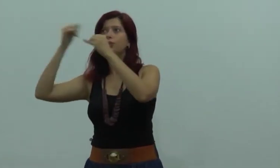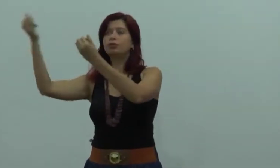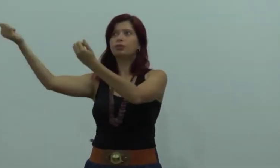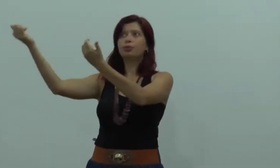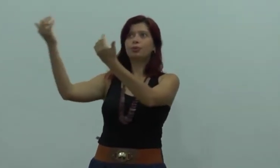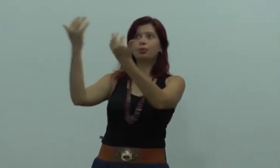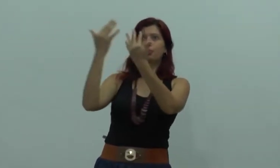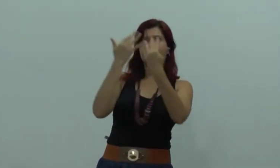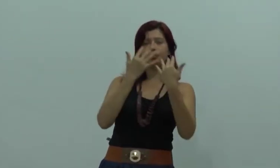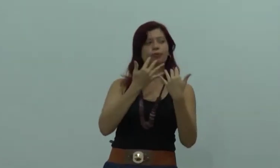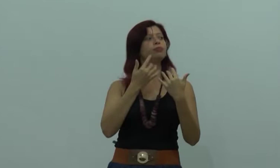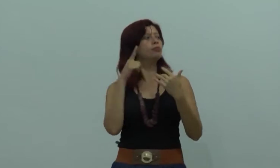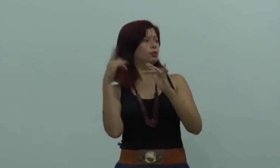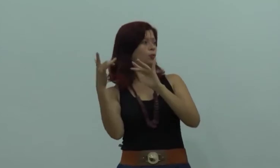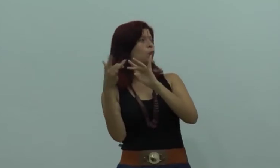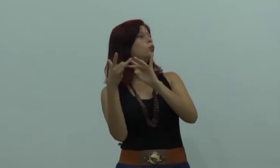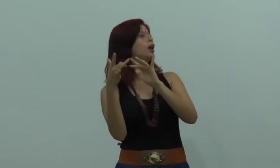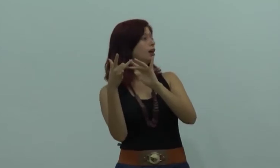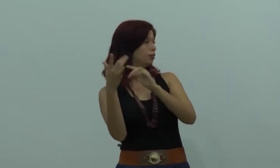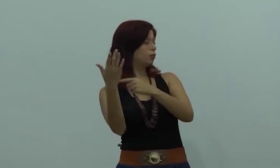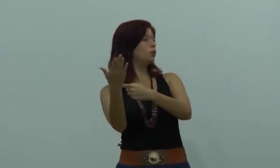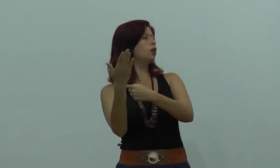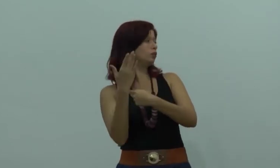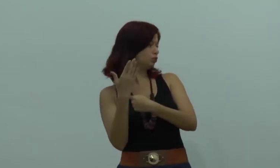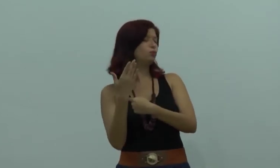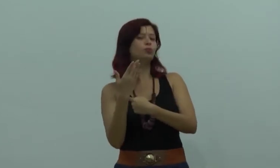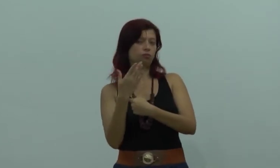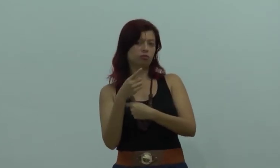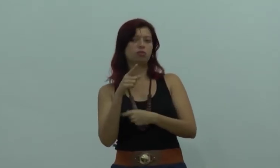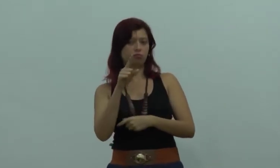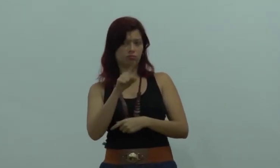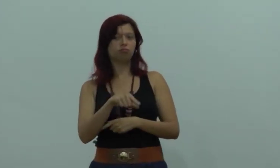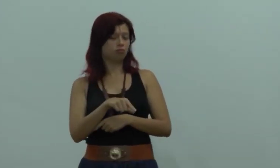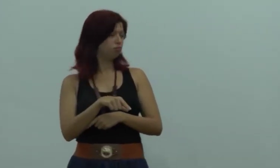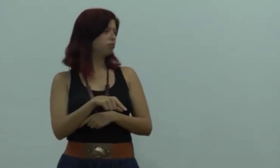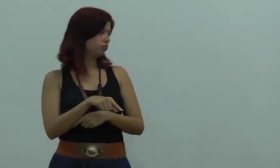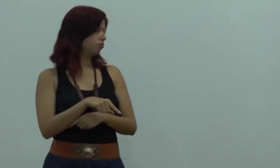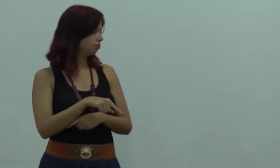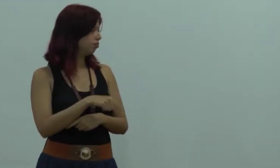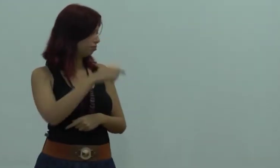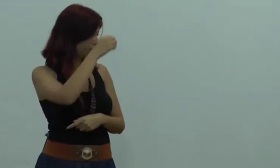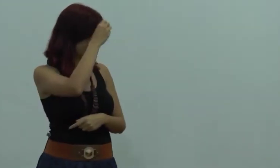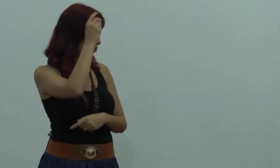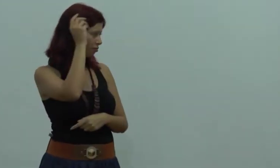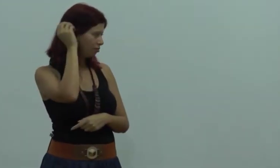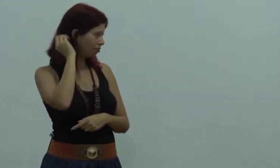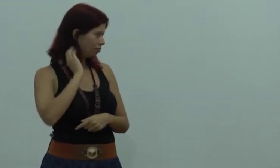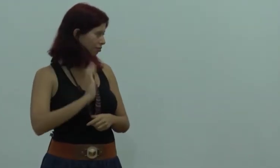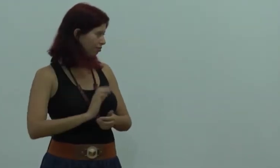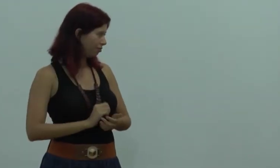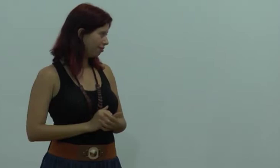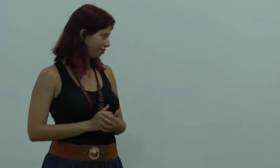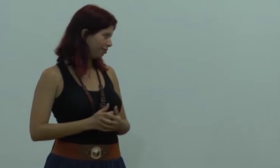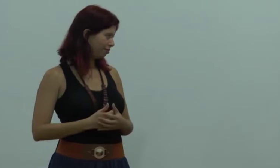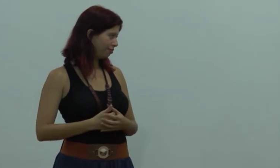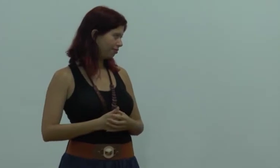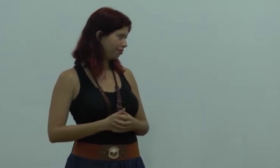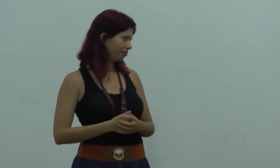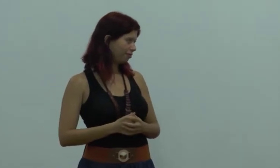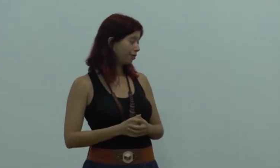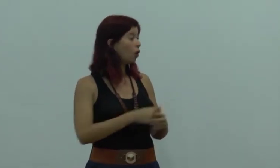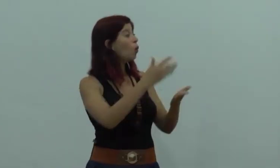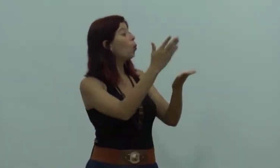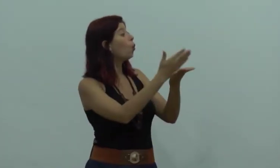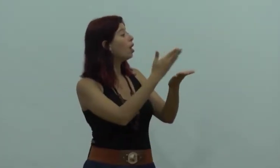certo? Então, eu recebo esses fluidos com esse contato que vai me ajudar, somente isso. Eu